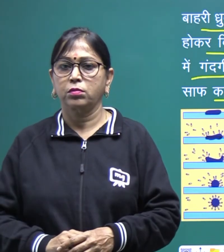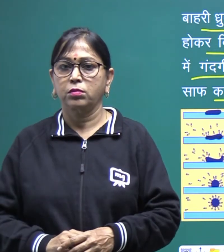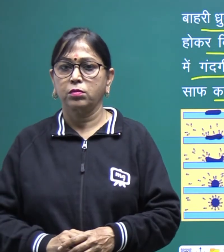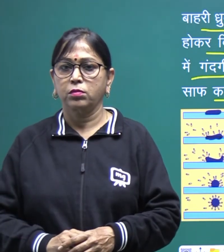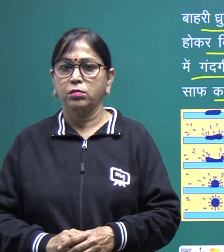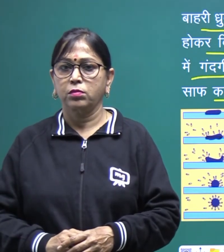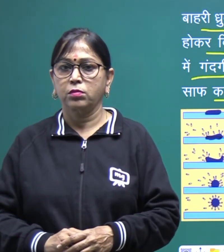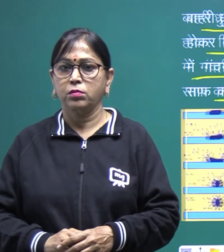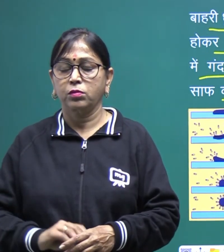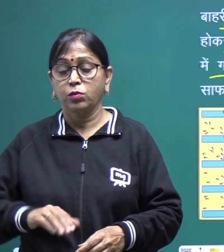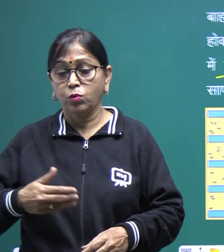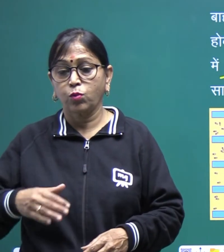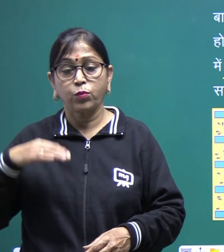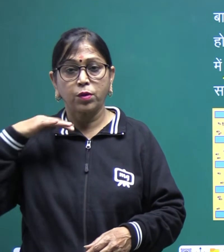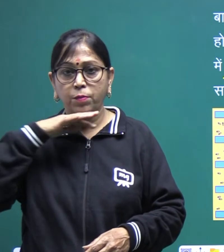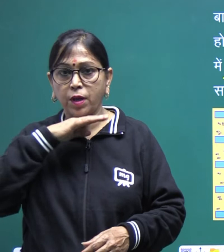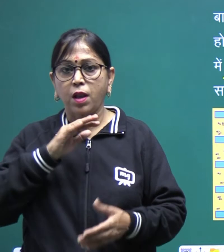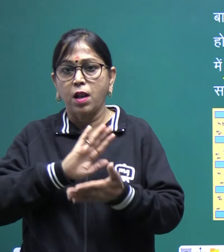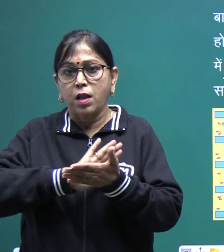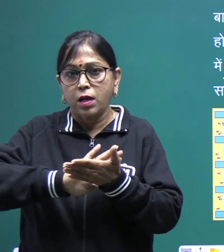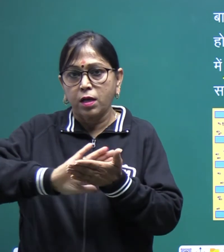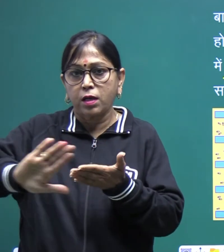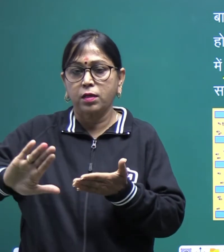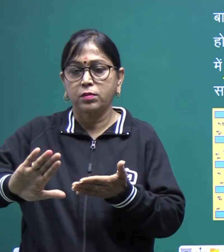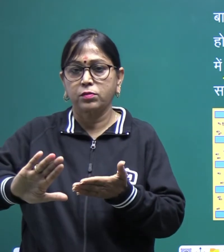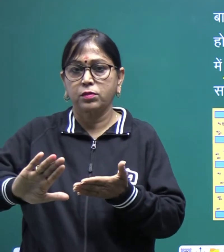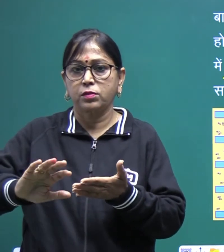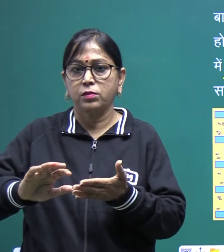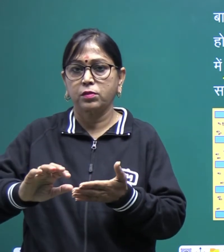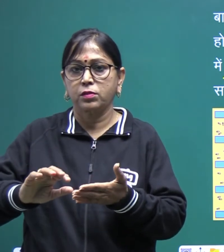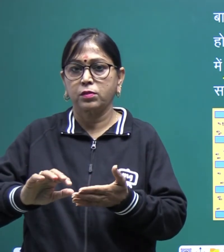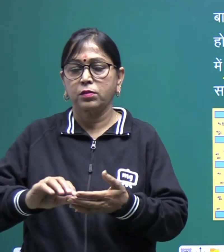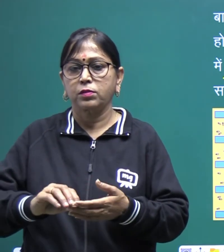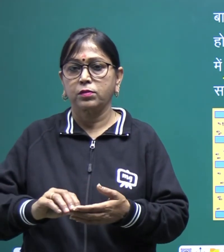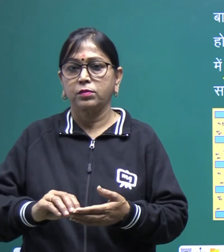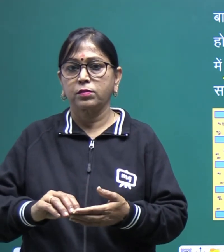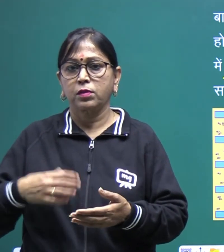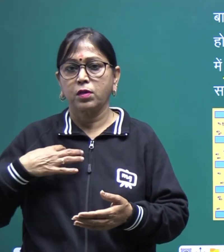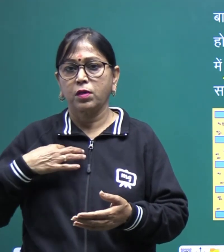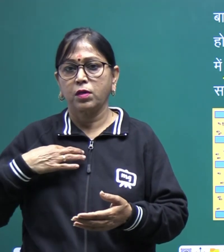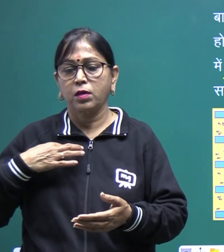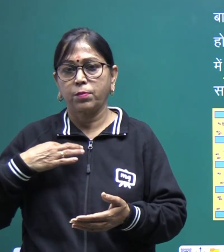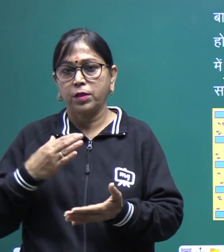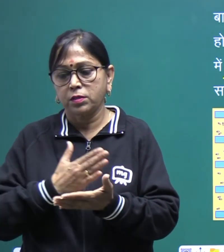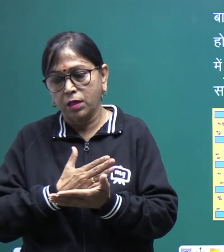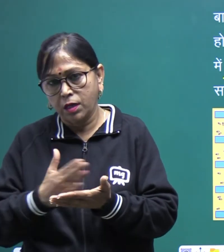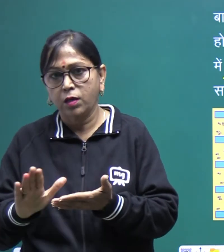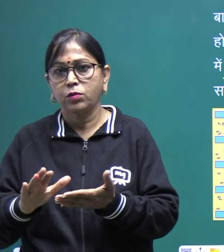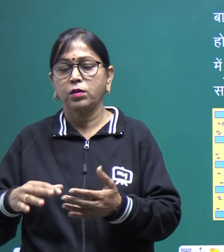तो मैल साफ होकर कपड़े से अलग हो जाता है और कपड़ा साफ हो जाता